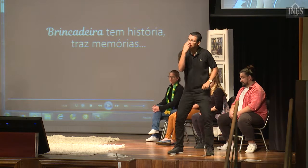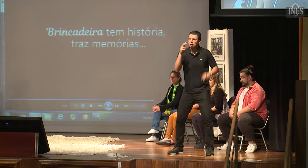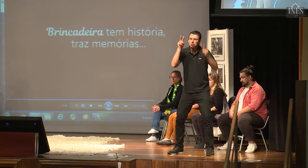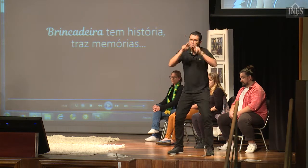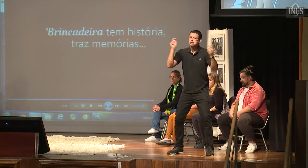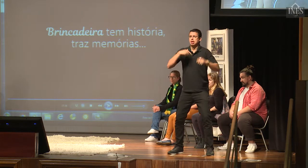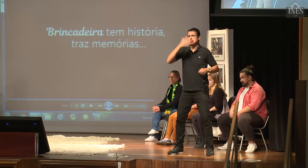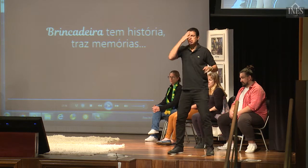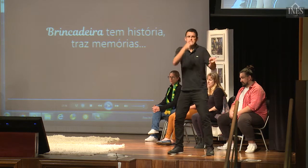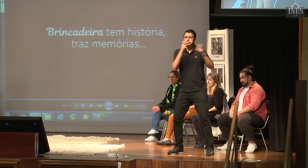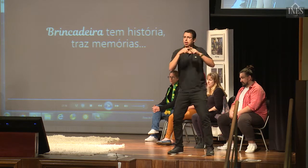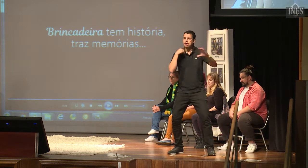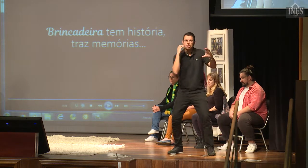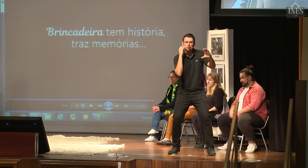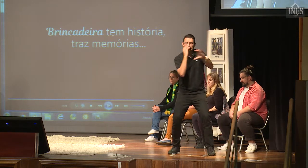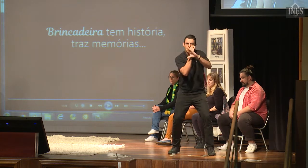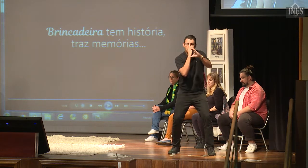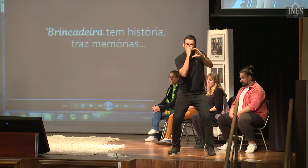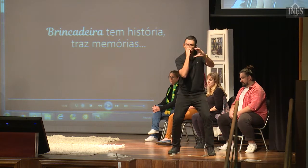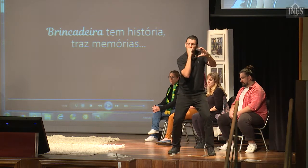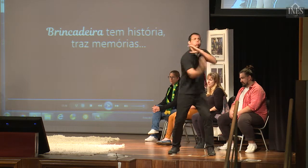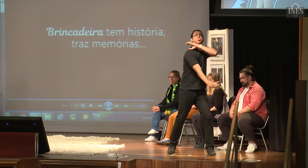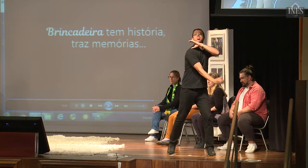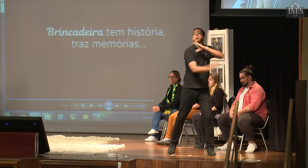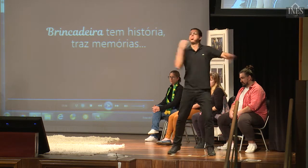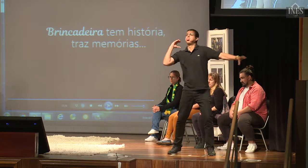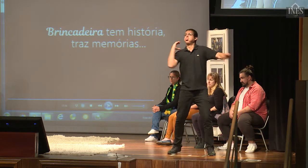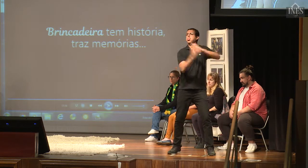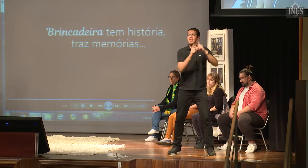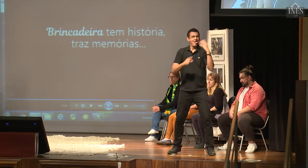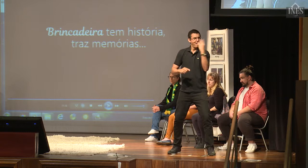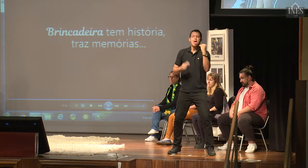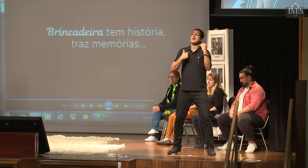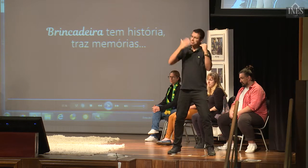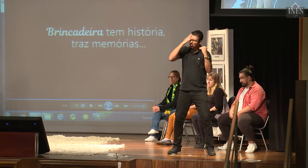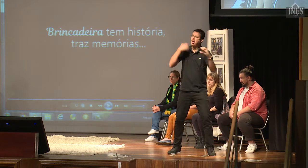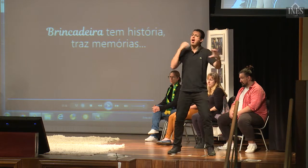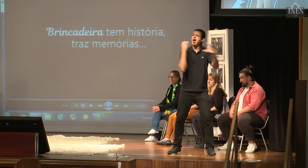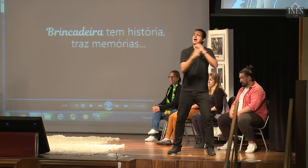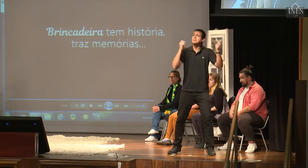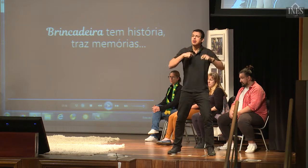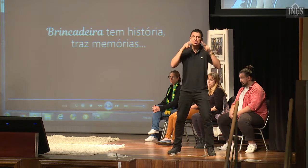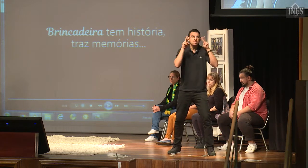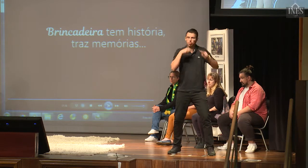Né, eu como surdo puro, né, a visualidade bem apurada, então eu conseguia se comunicar, mesmo eles usando a